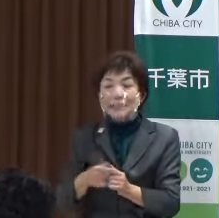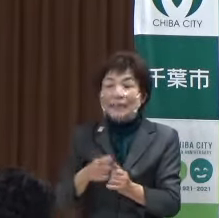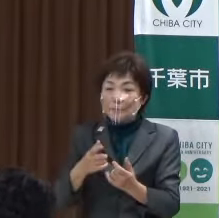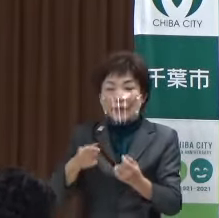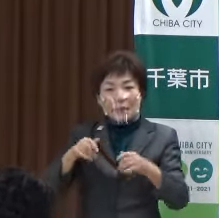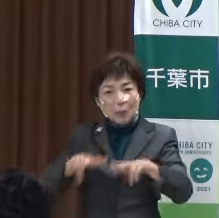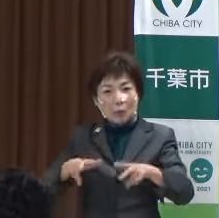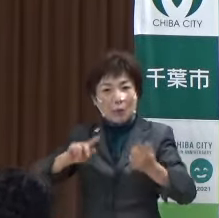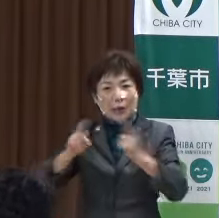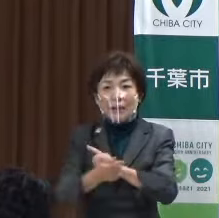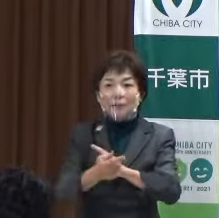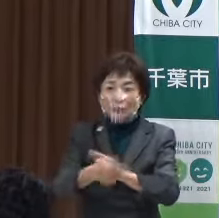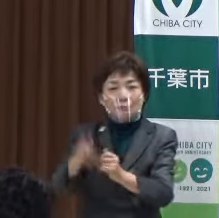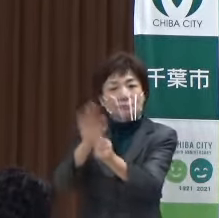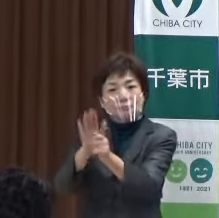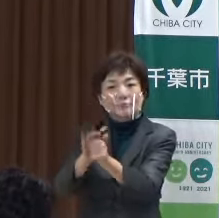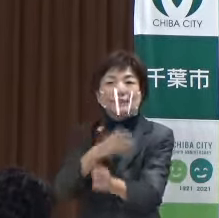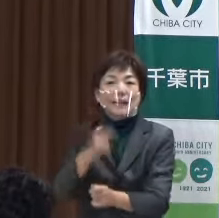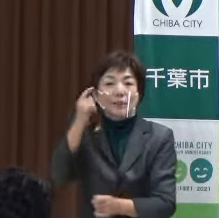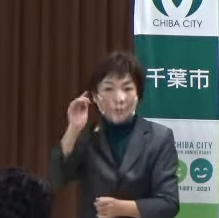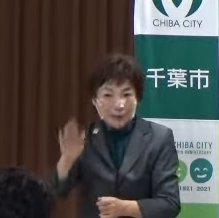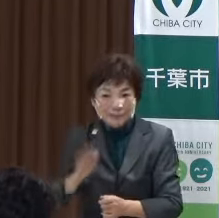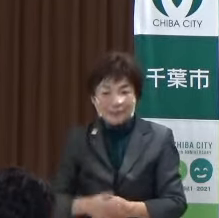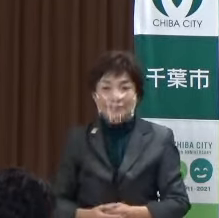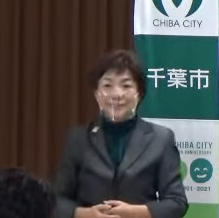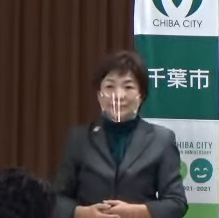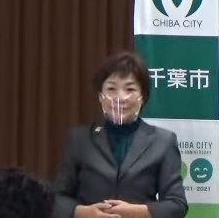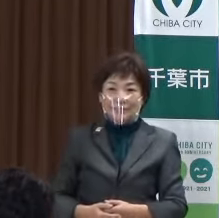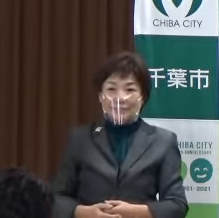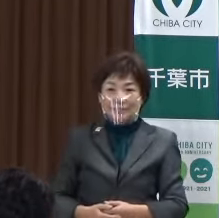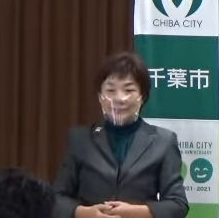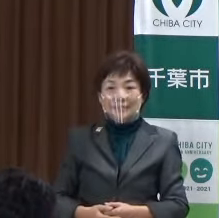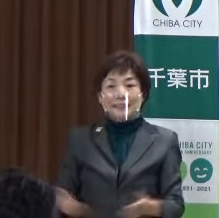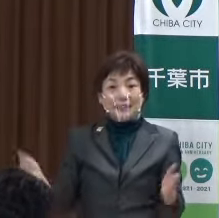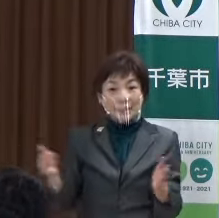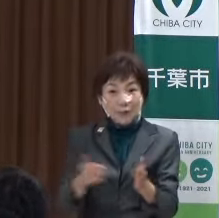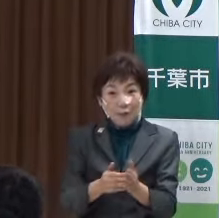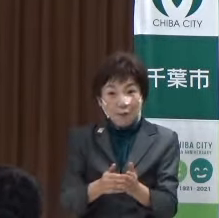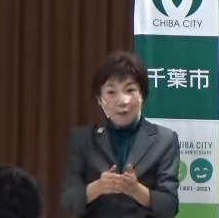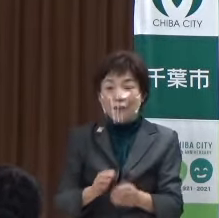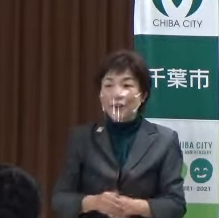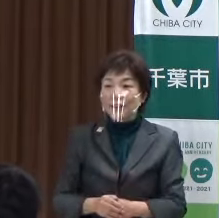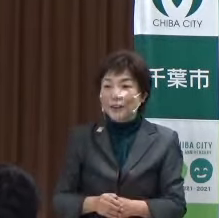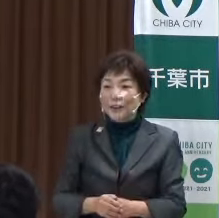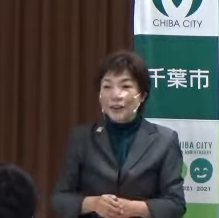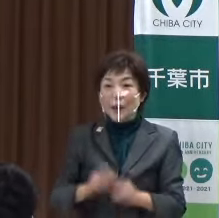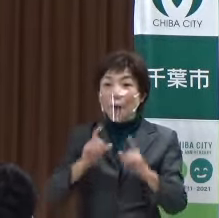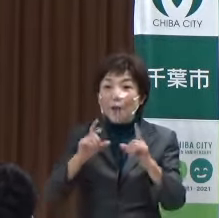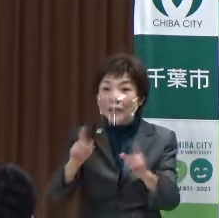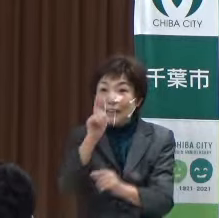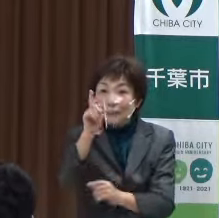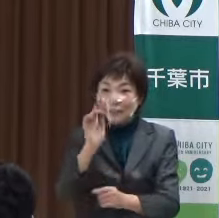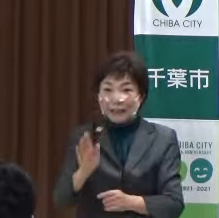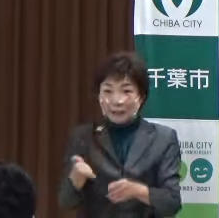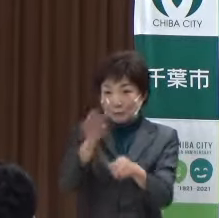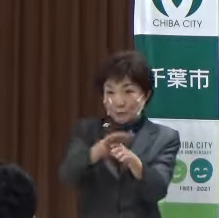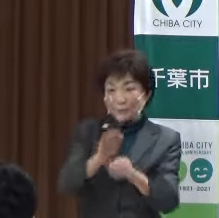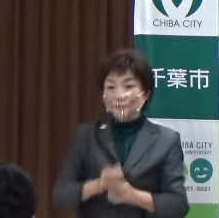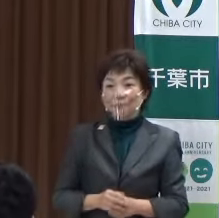行革という窓口会場での積み重ねていきたいと思います。発表時間以上ですけれども、私がからお知らせが来